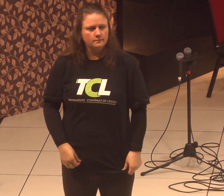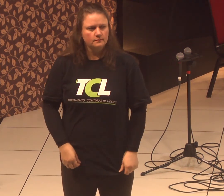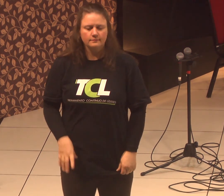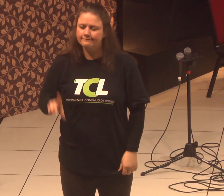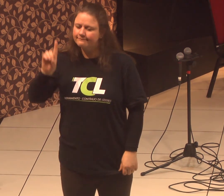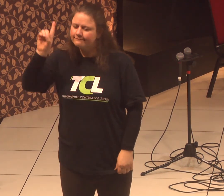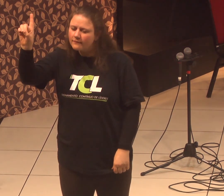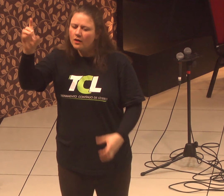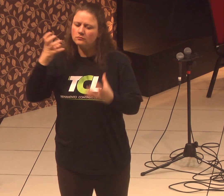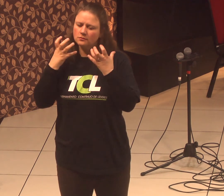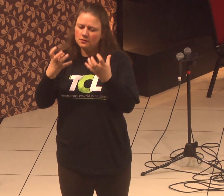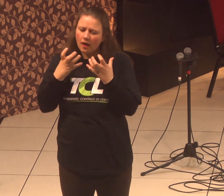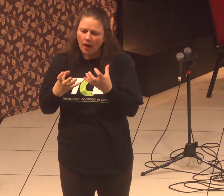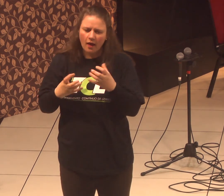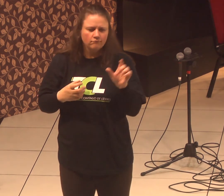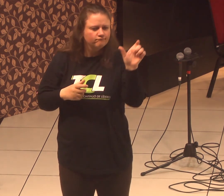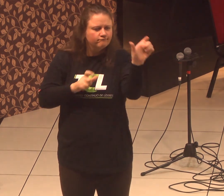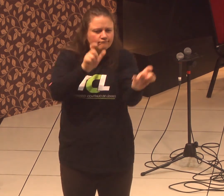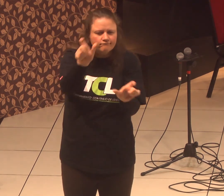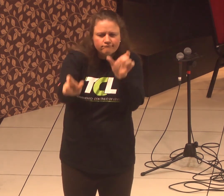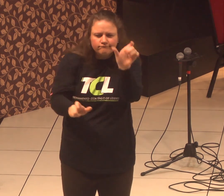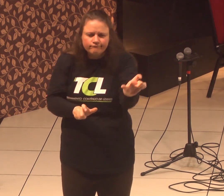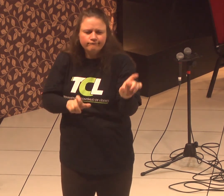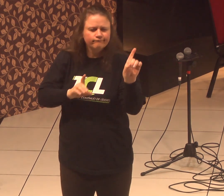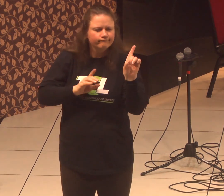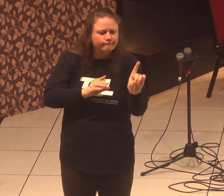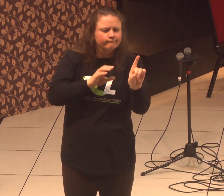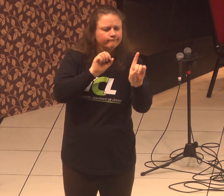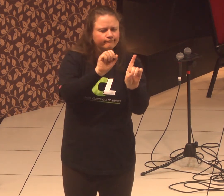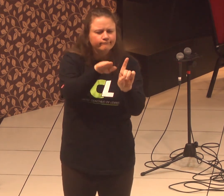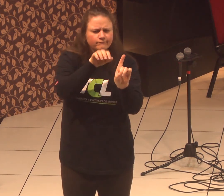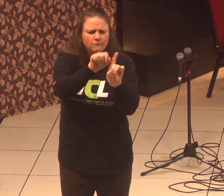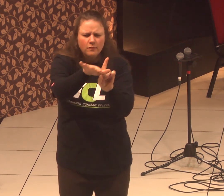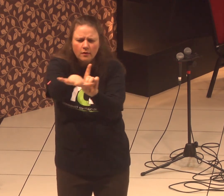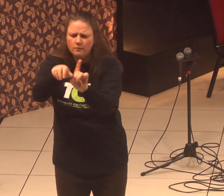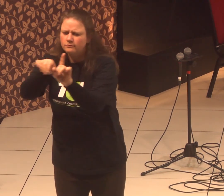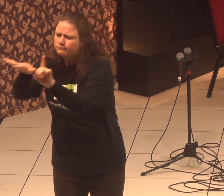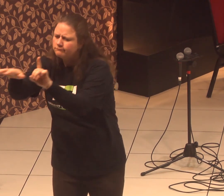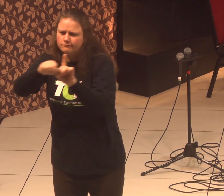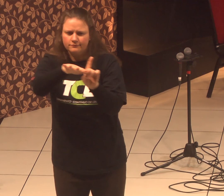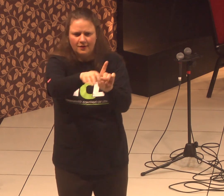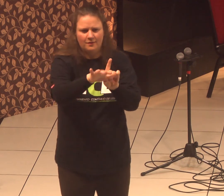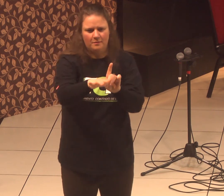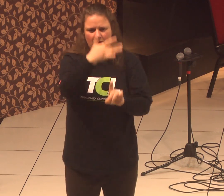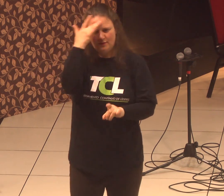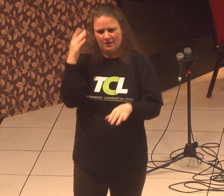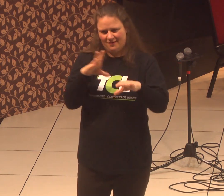Deus quer usar você para curar doentes. Fica em pé.